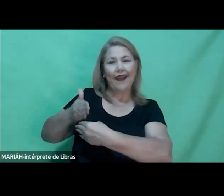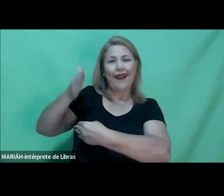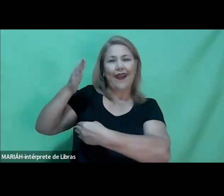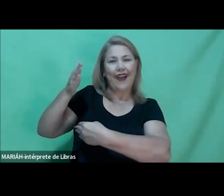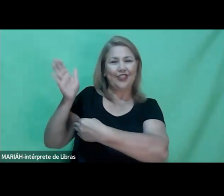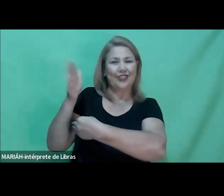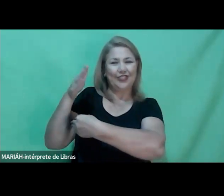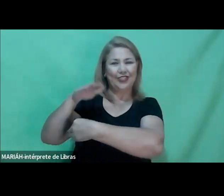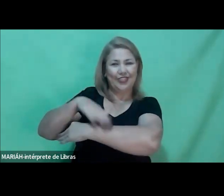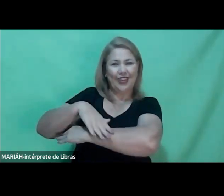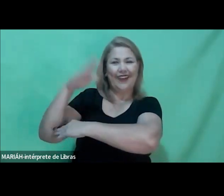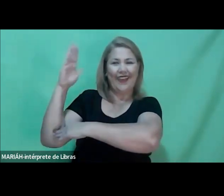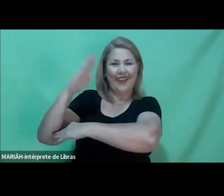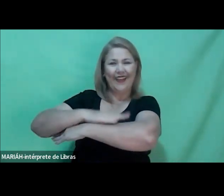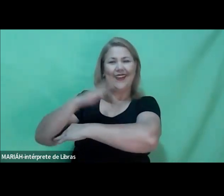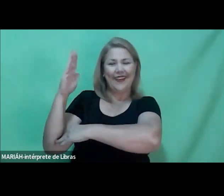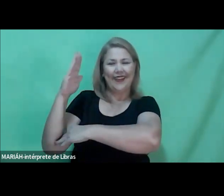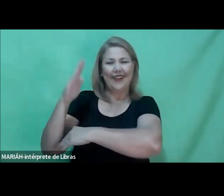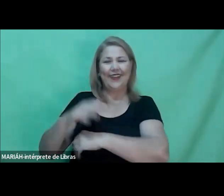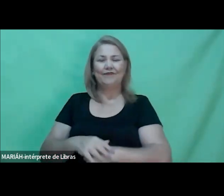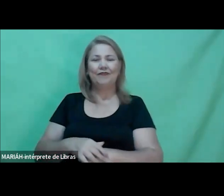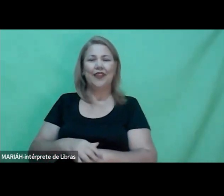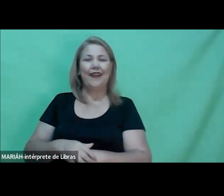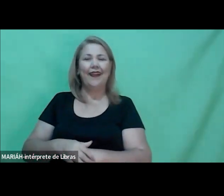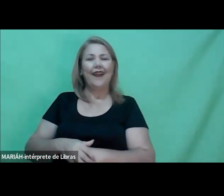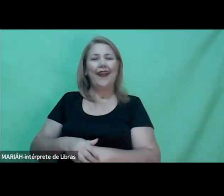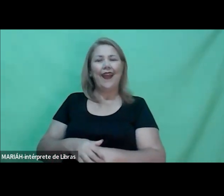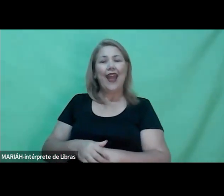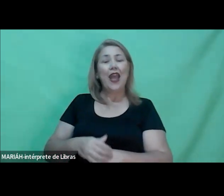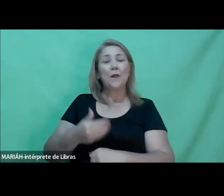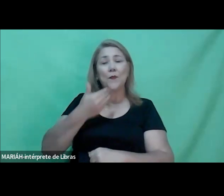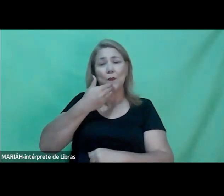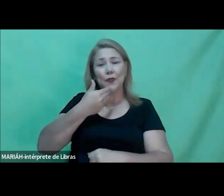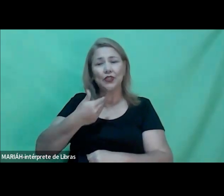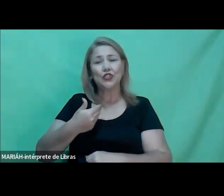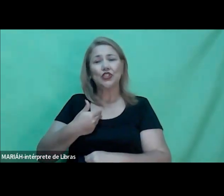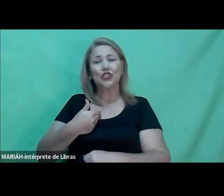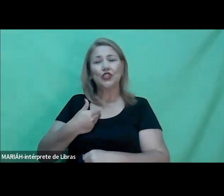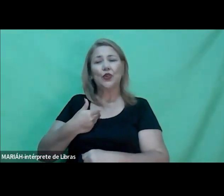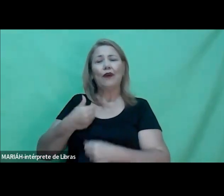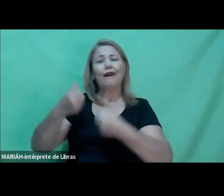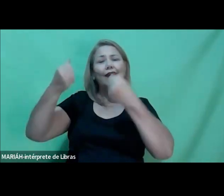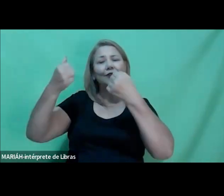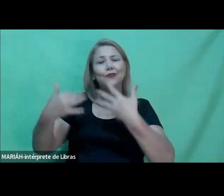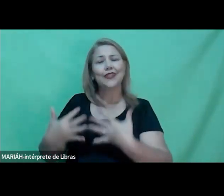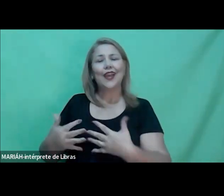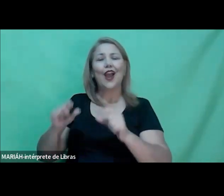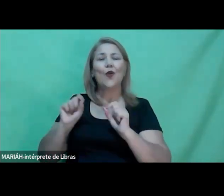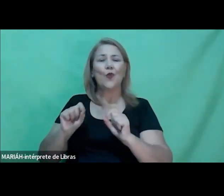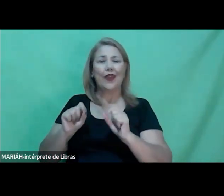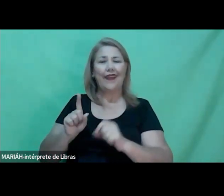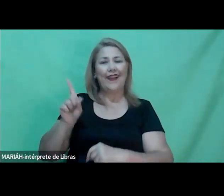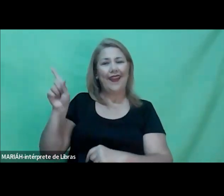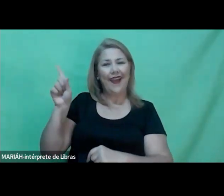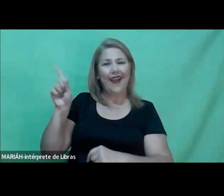sí y yo empiezo a describir desde mi posición lejana a la ventana lo que estaba viendo H